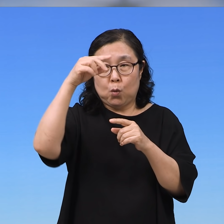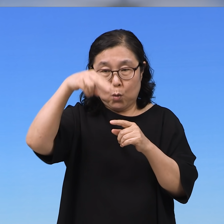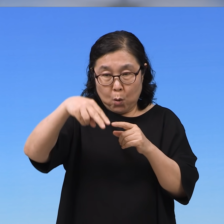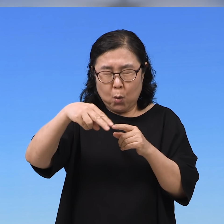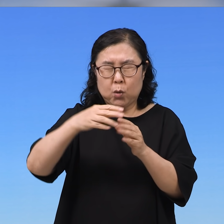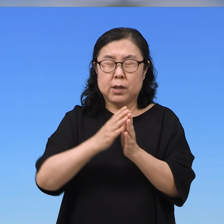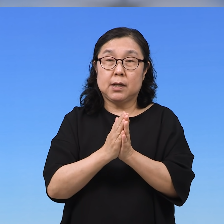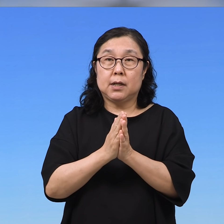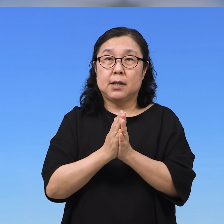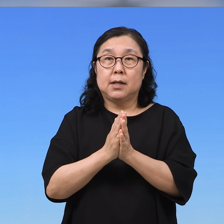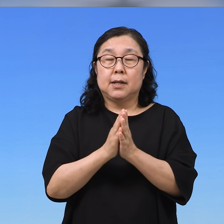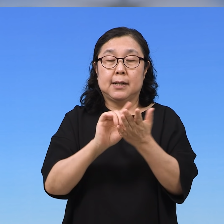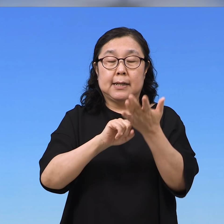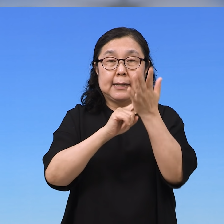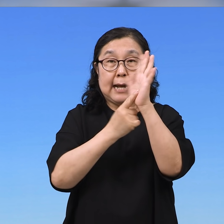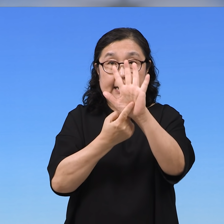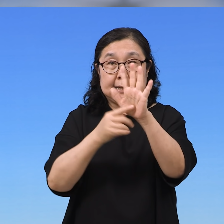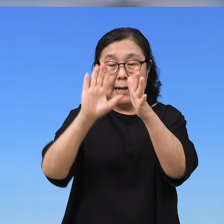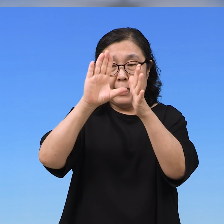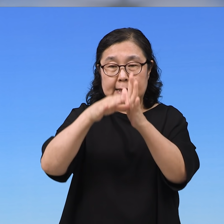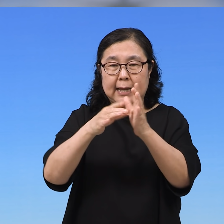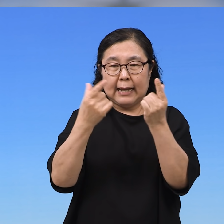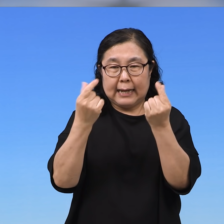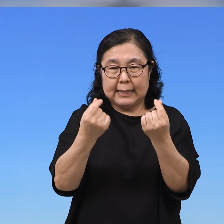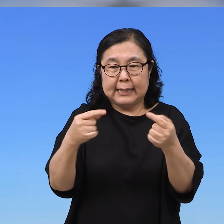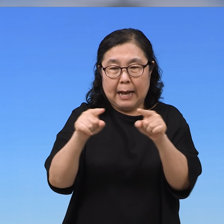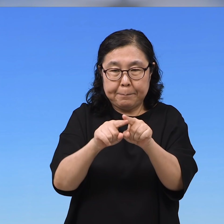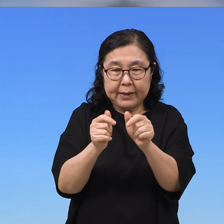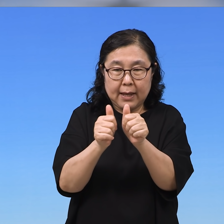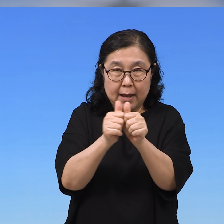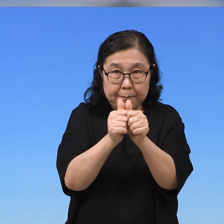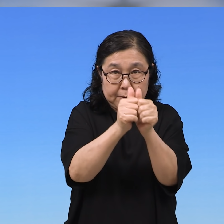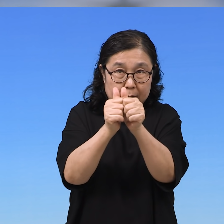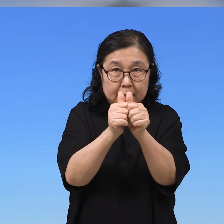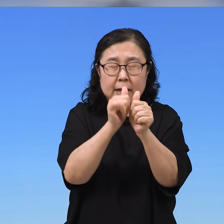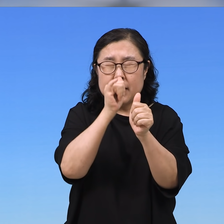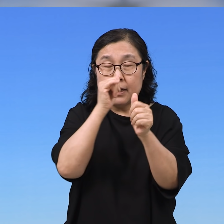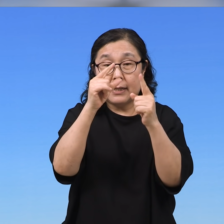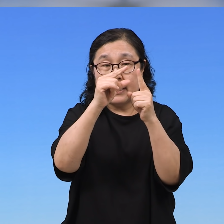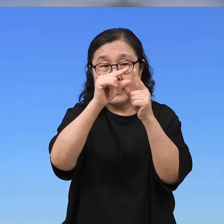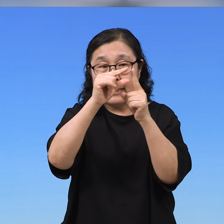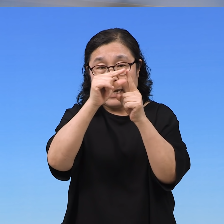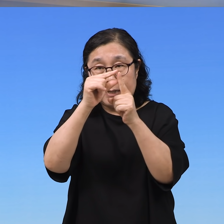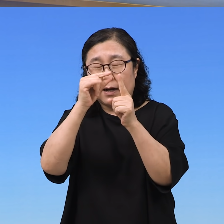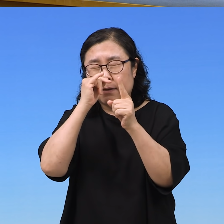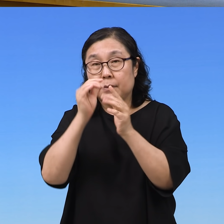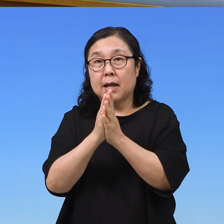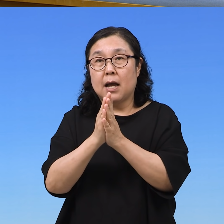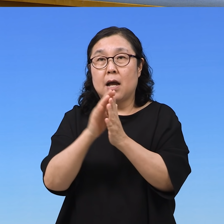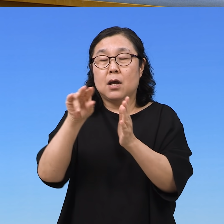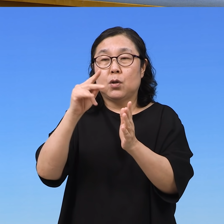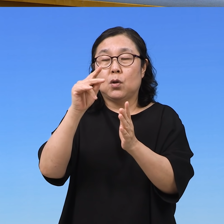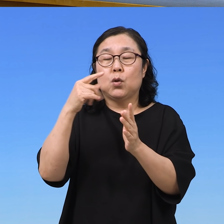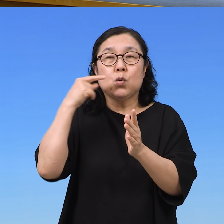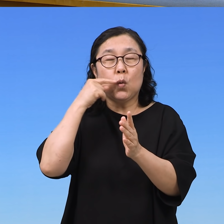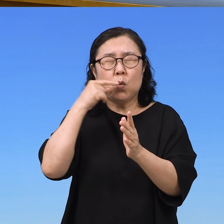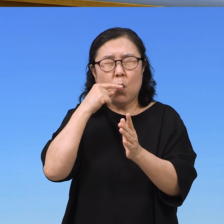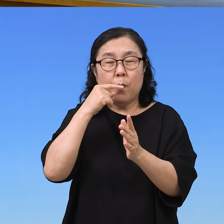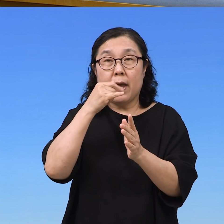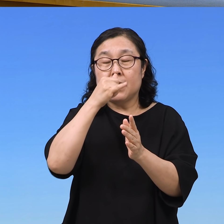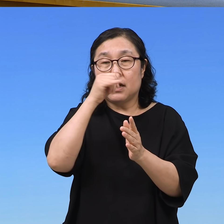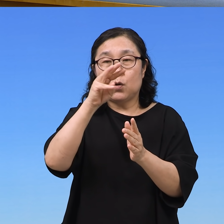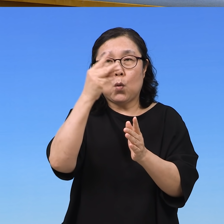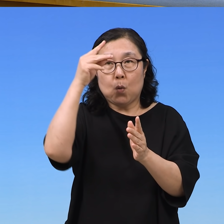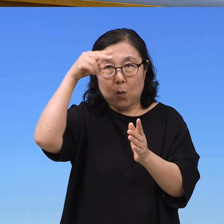롯을 묘사할 때 꼭 같이 나오는 게 있습니다. 한번 보십시오. 창세기 14장 12절, 소돔에